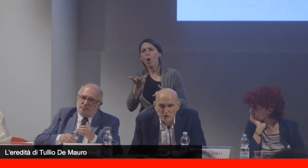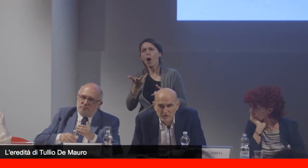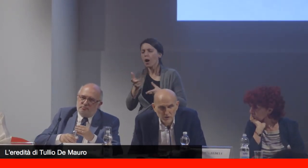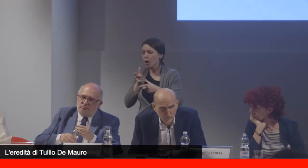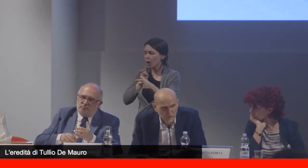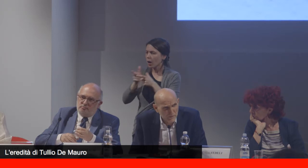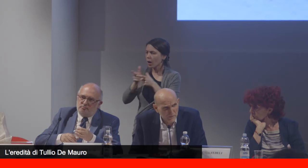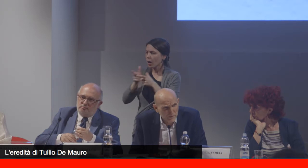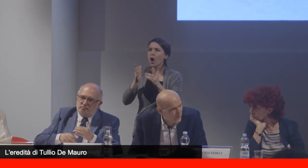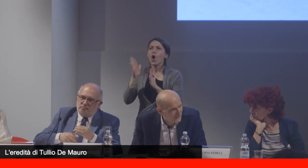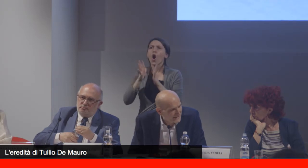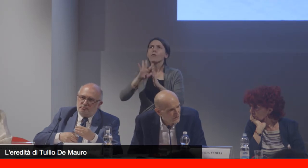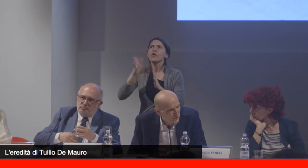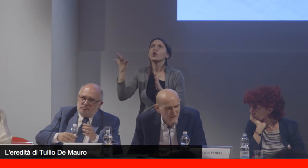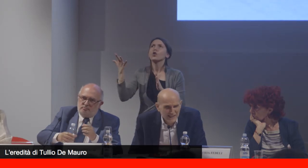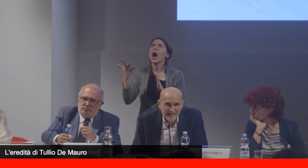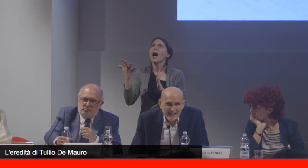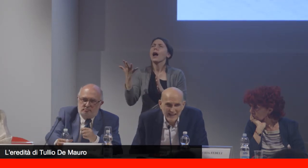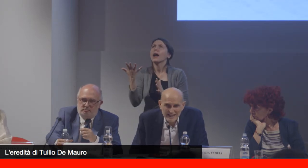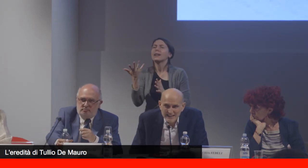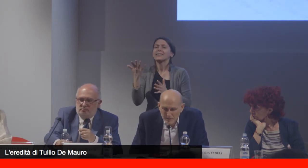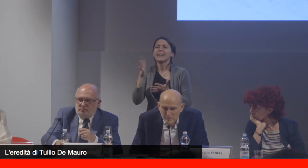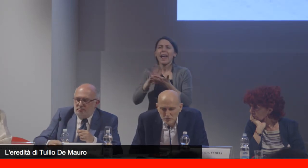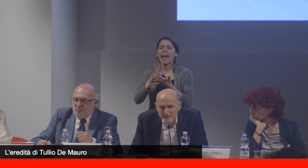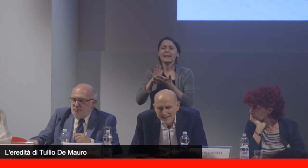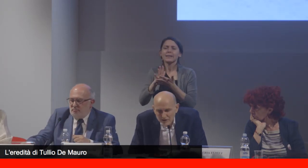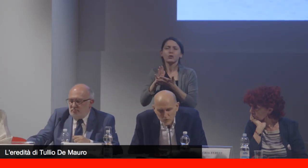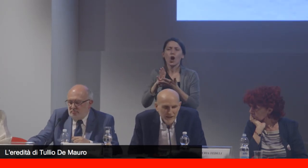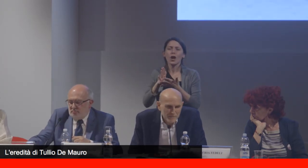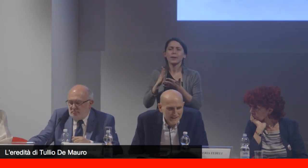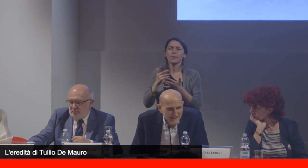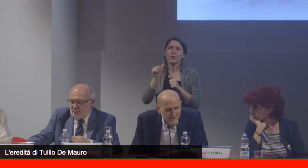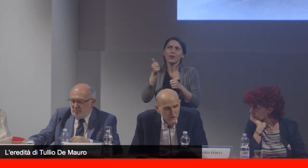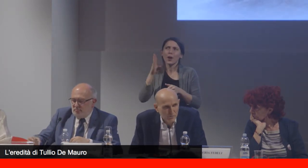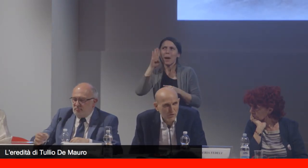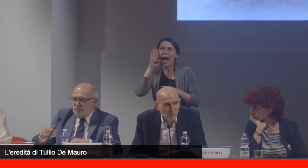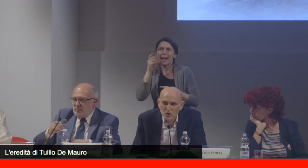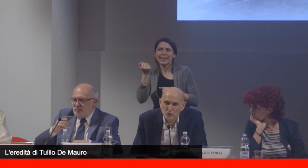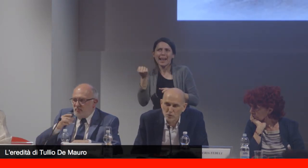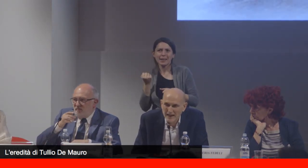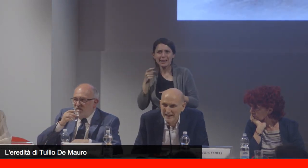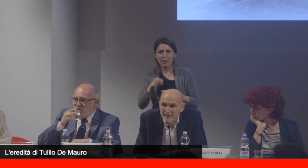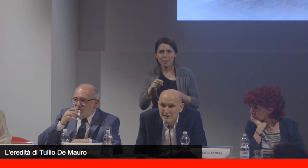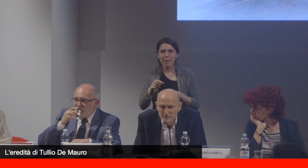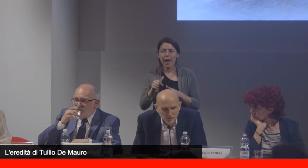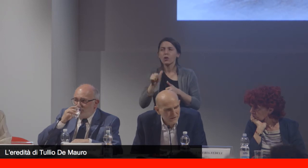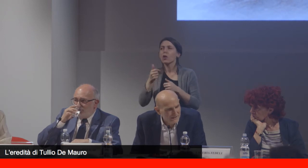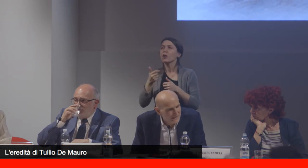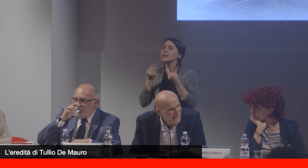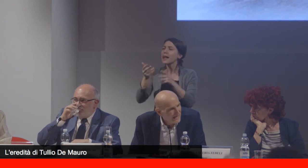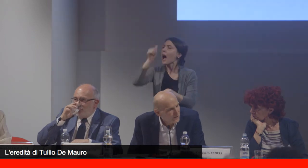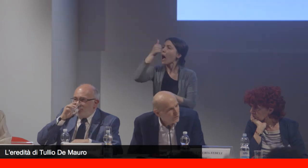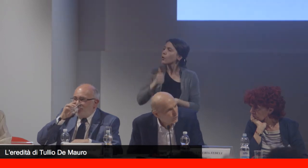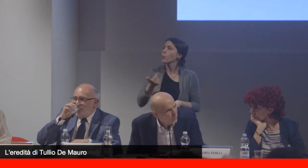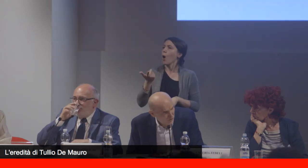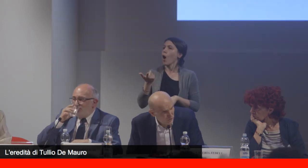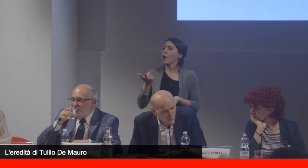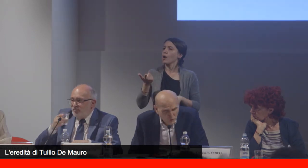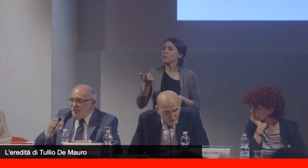altri editori fanno probabilmente meno attenzione, a rendere appunto intellettuale e militante un po' il ruolo autorale che naturalmente